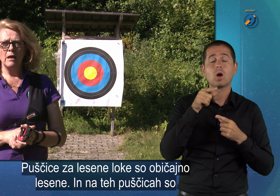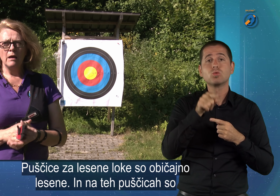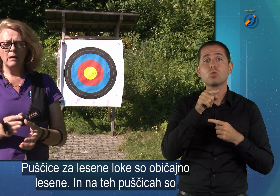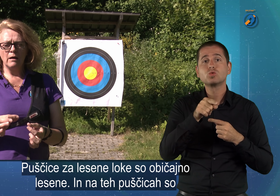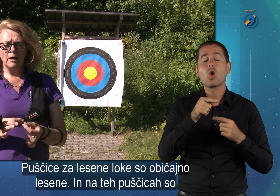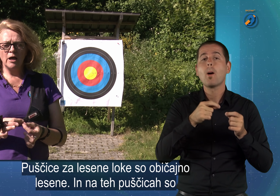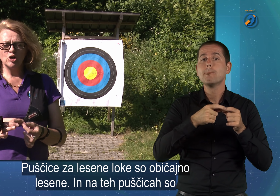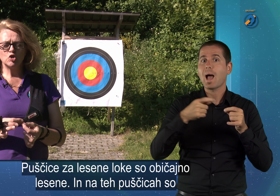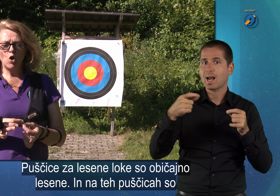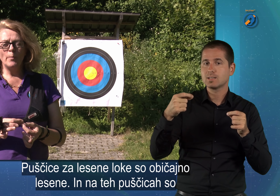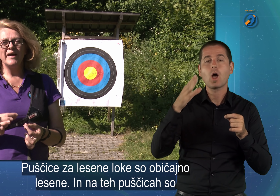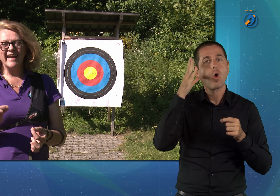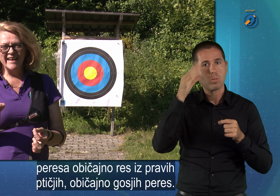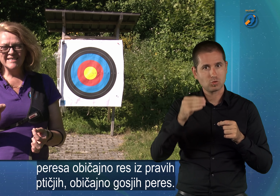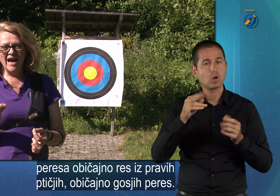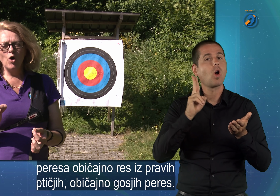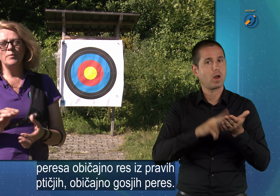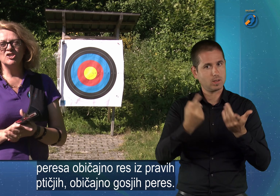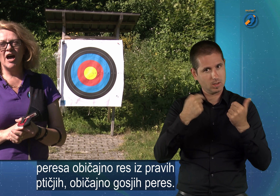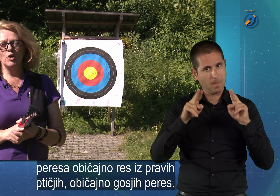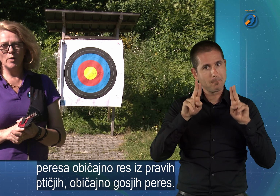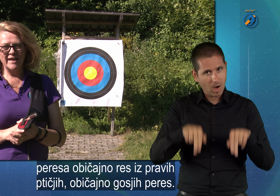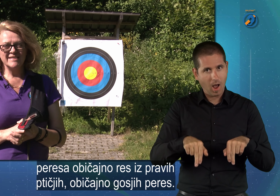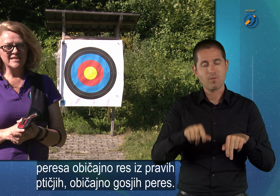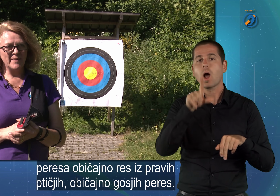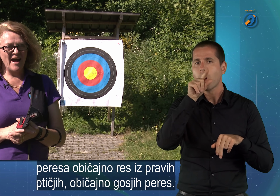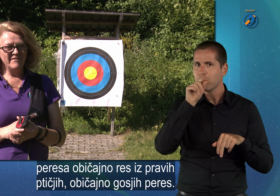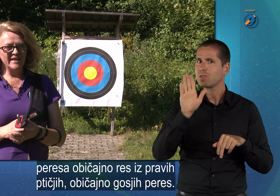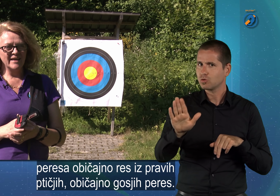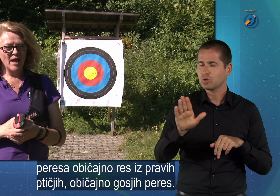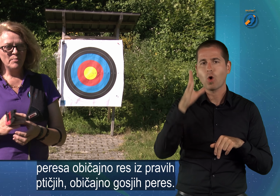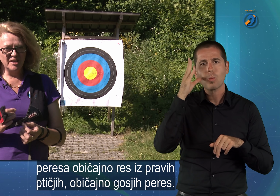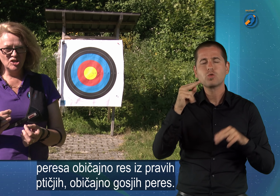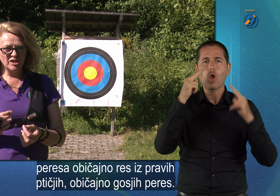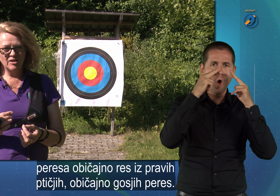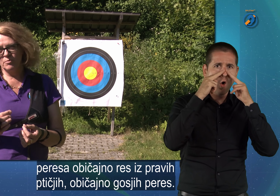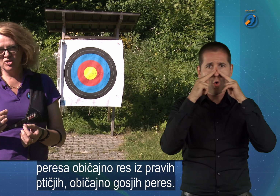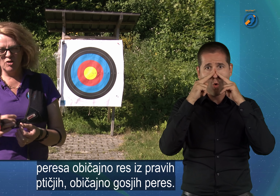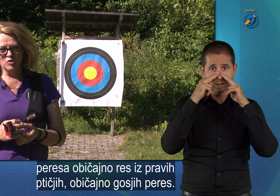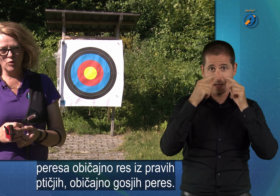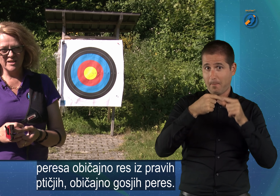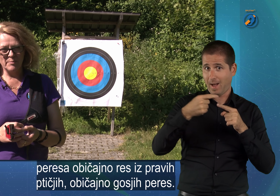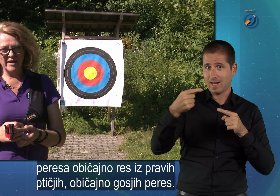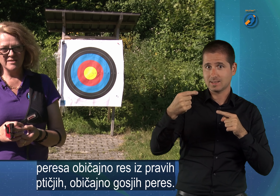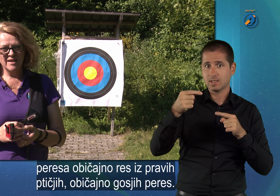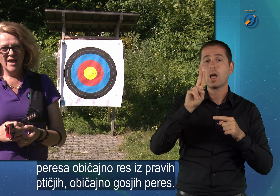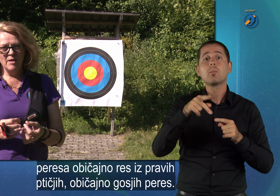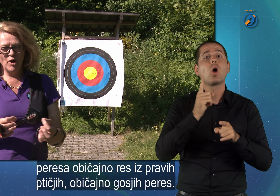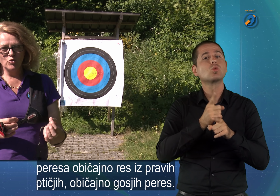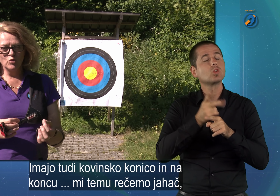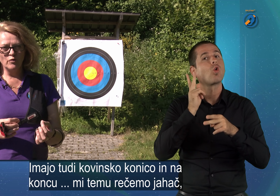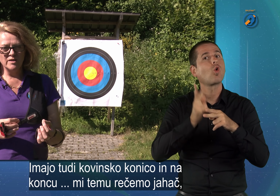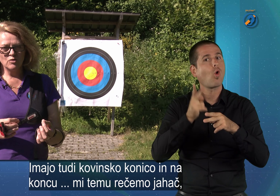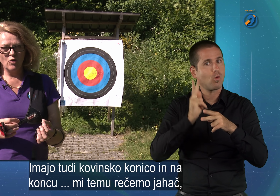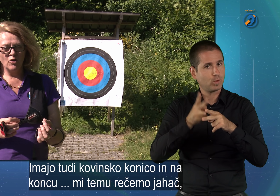puščicah so peresa običajno res iz pravih ptičjih, običajno zgosih peres.